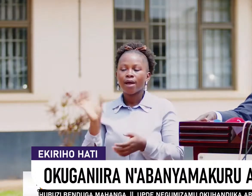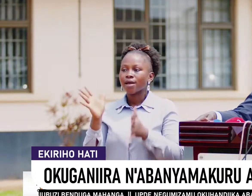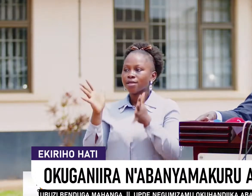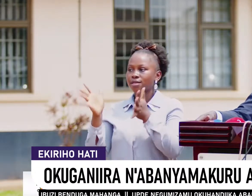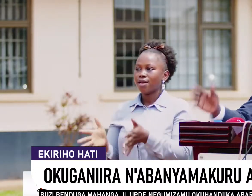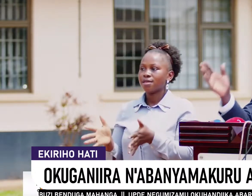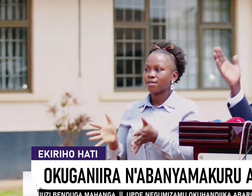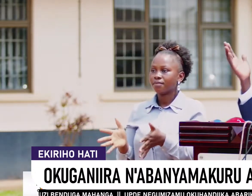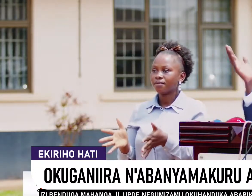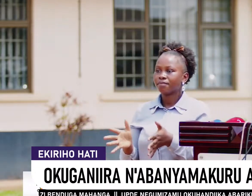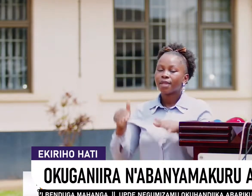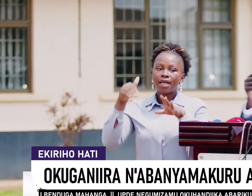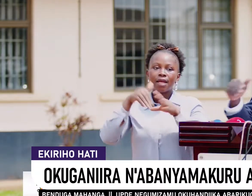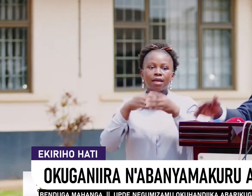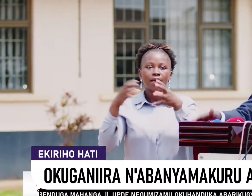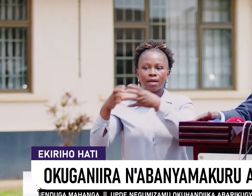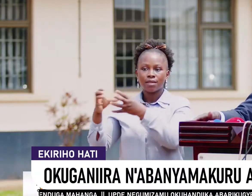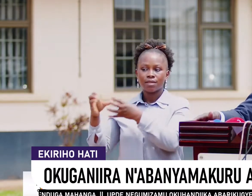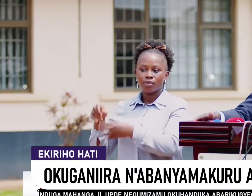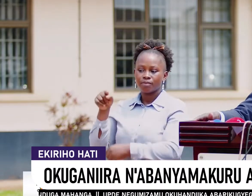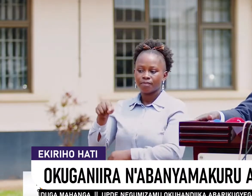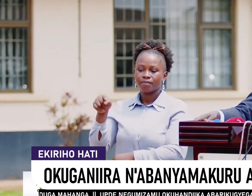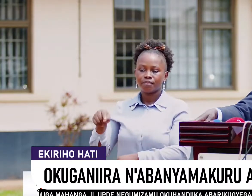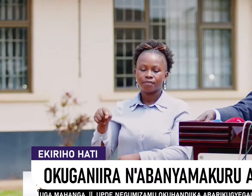councillor mu category eyo.